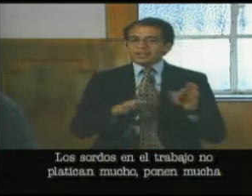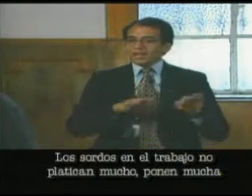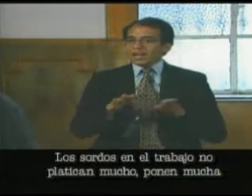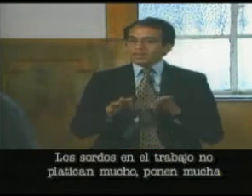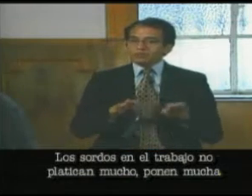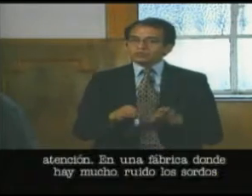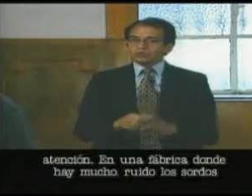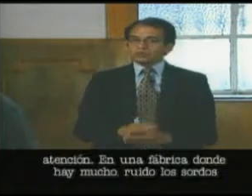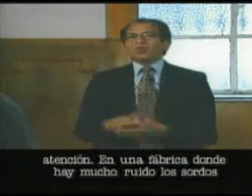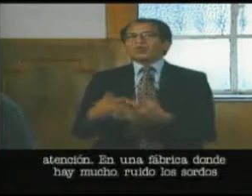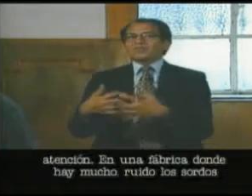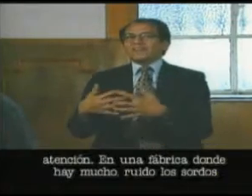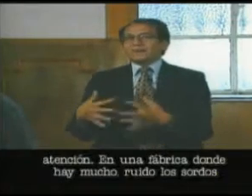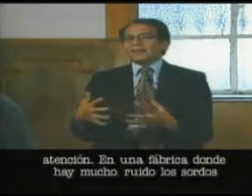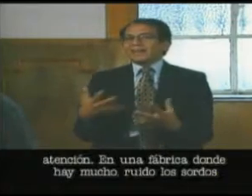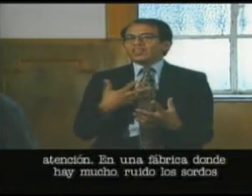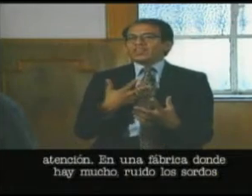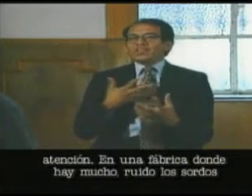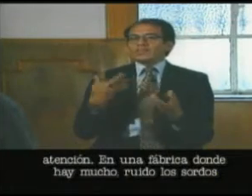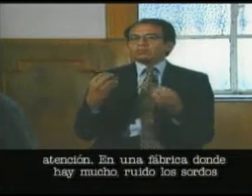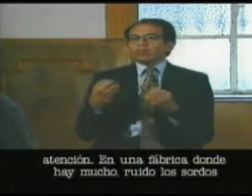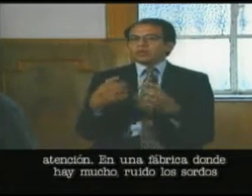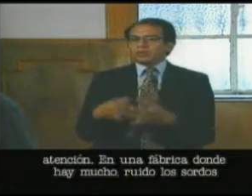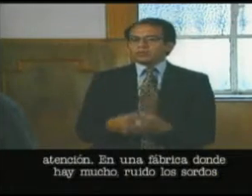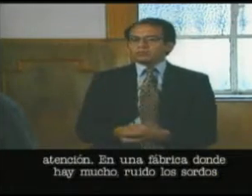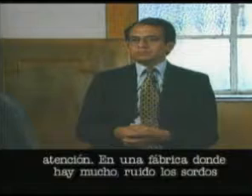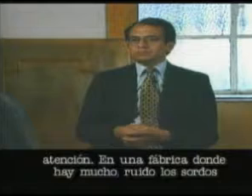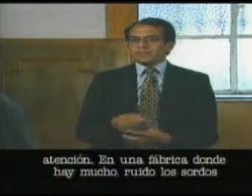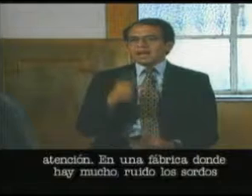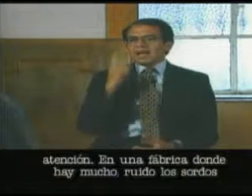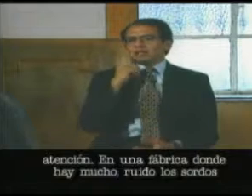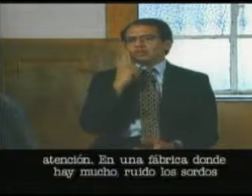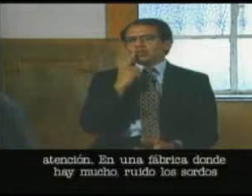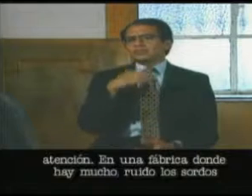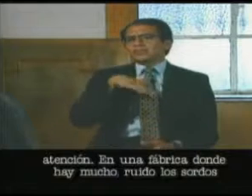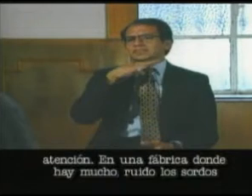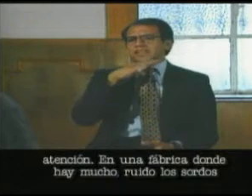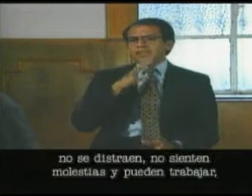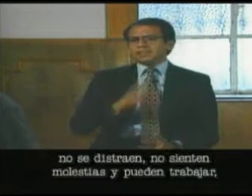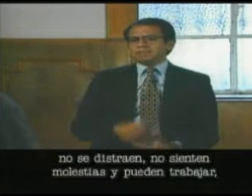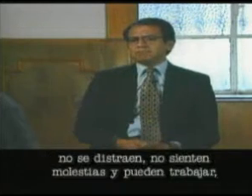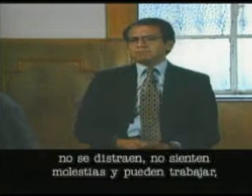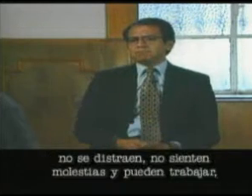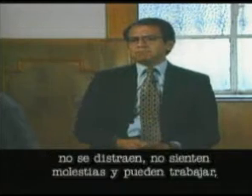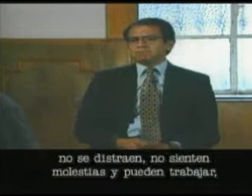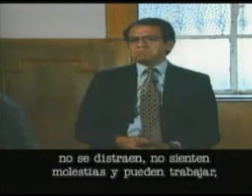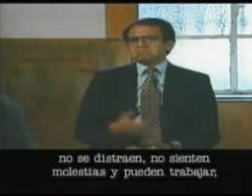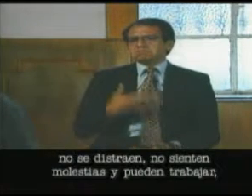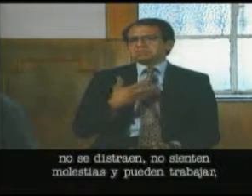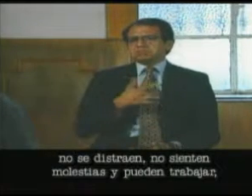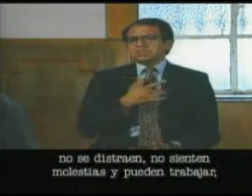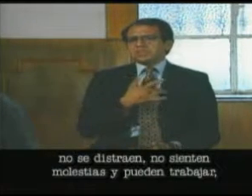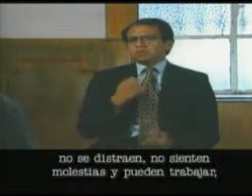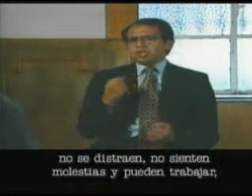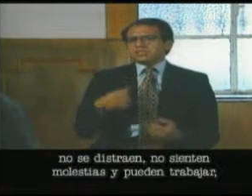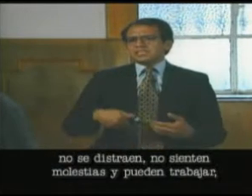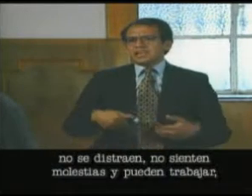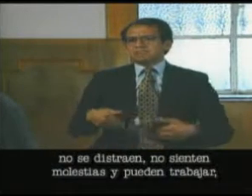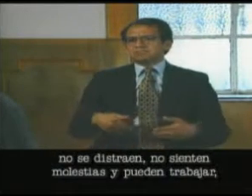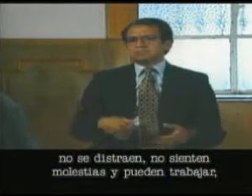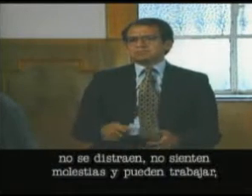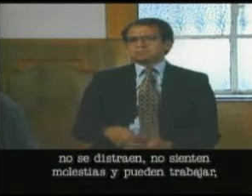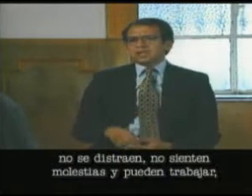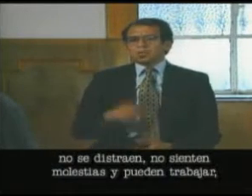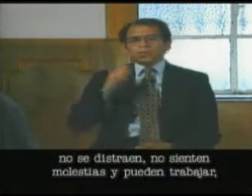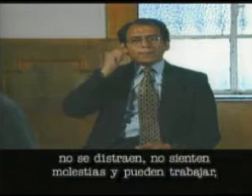atención a trabajar mucho. Una fábrica que no da mucho ruido. A los sordos se distraen. No sienten